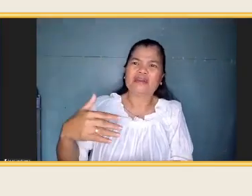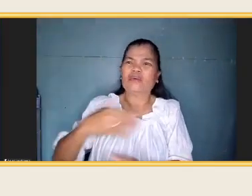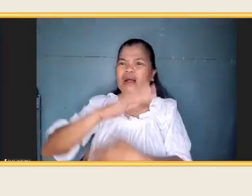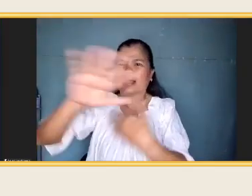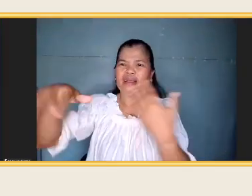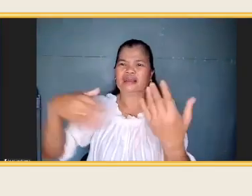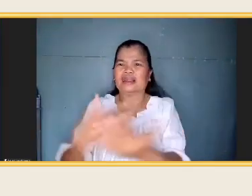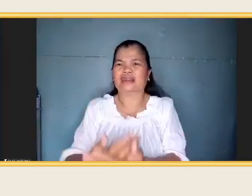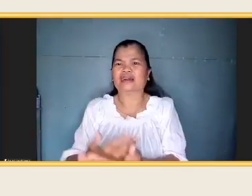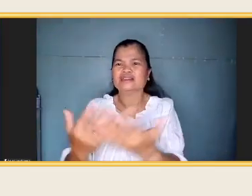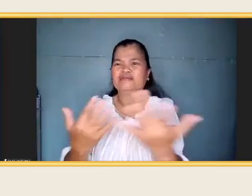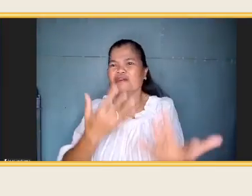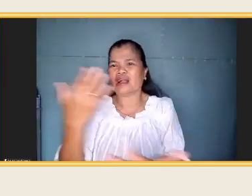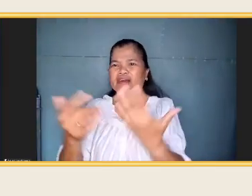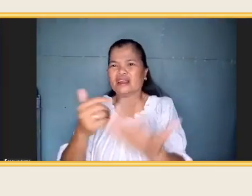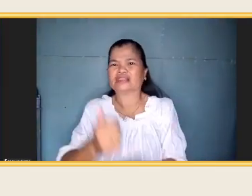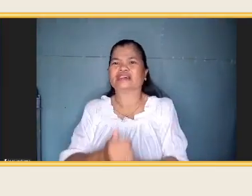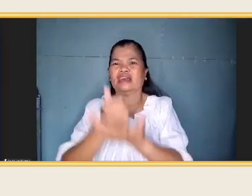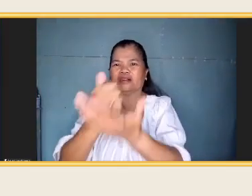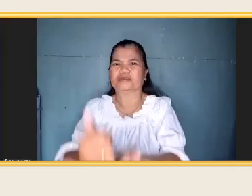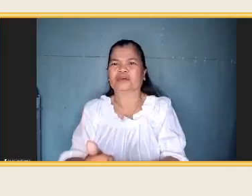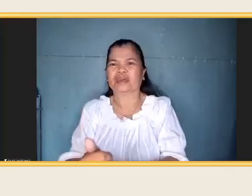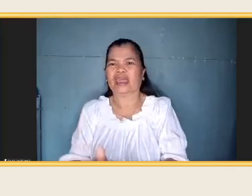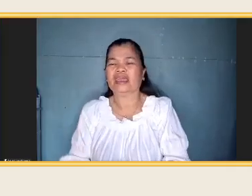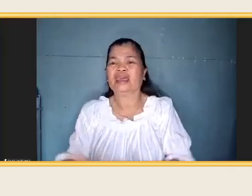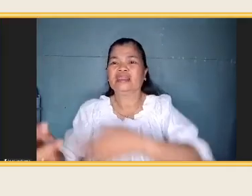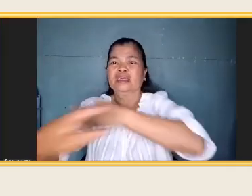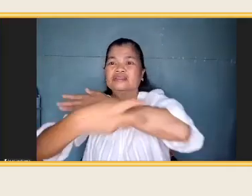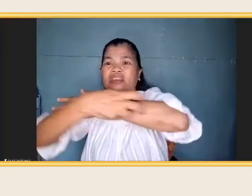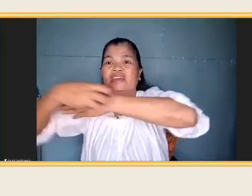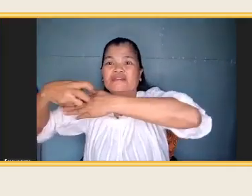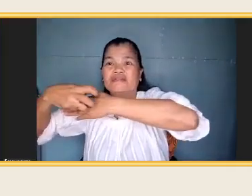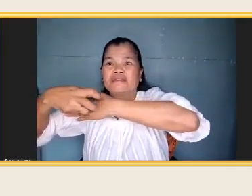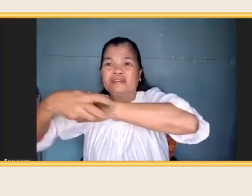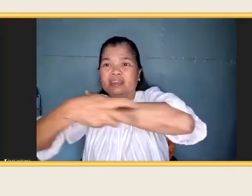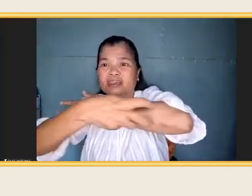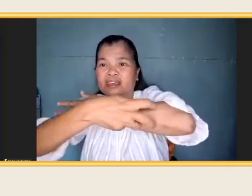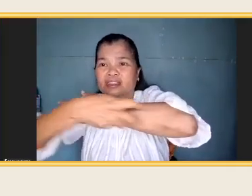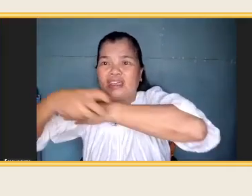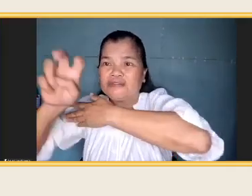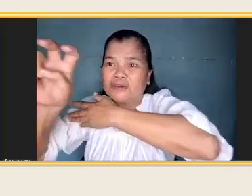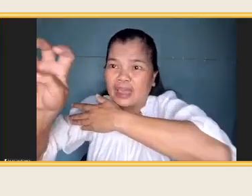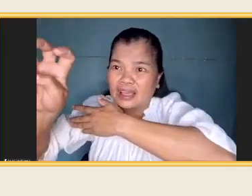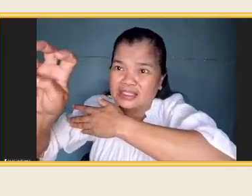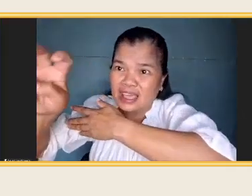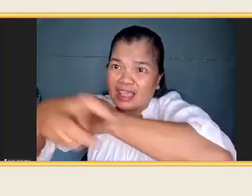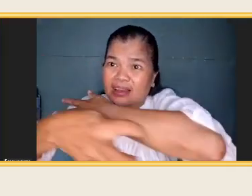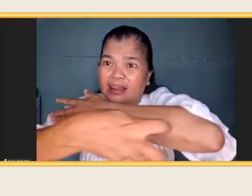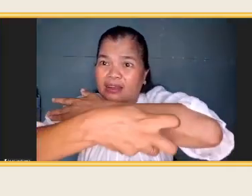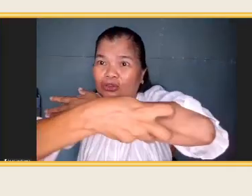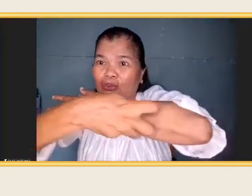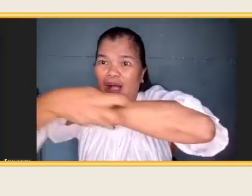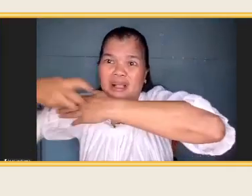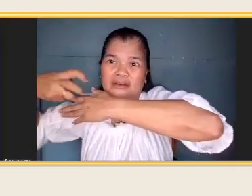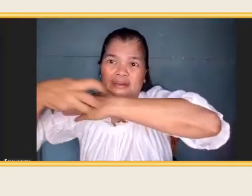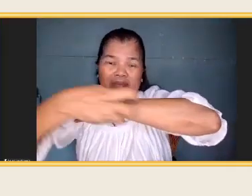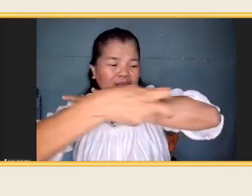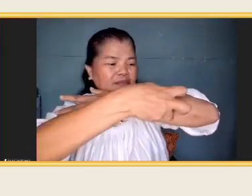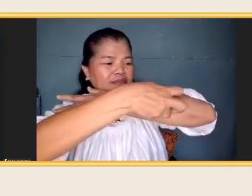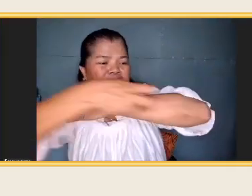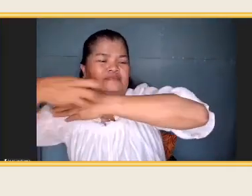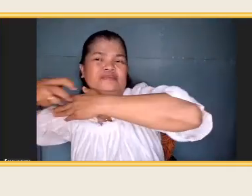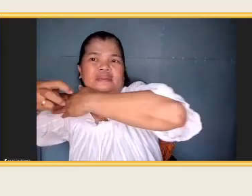come everyone. There's a fire. Let's help. Okay, the thief. Thief, yung X hand,